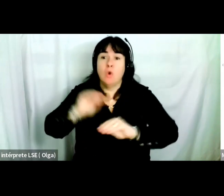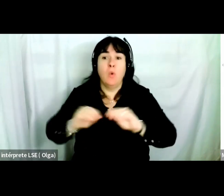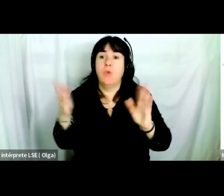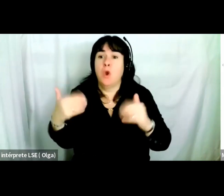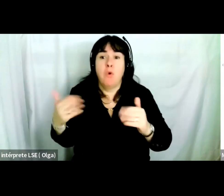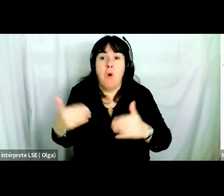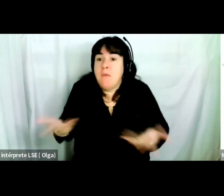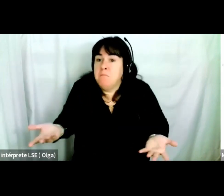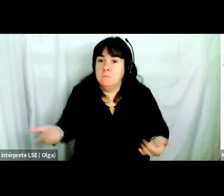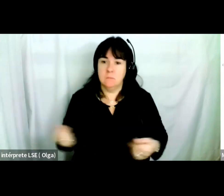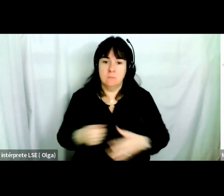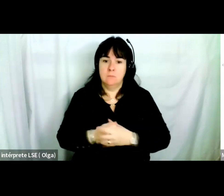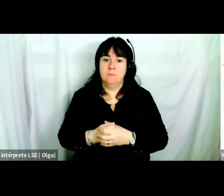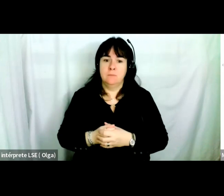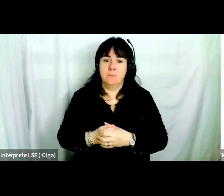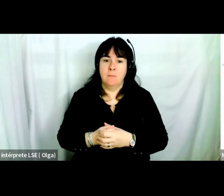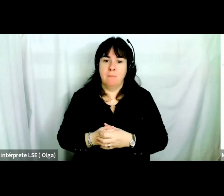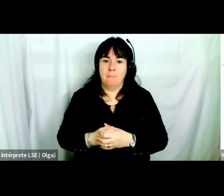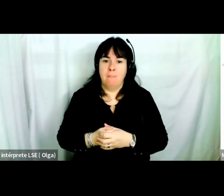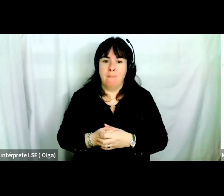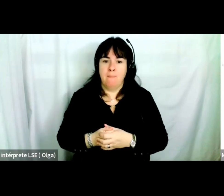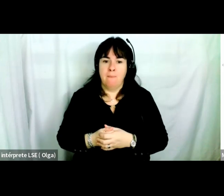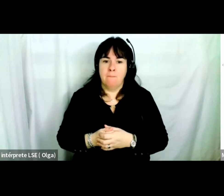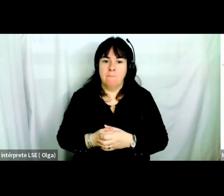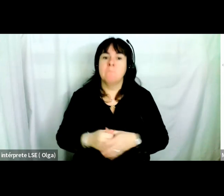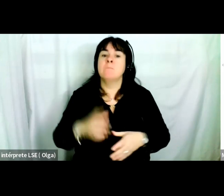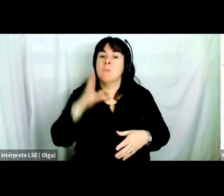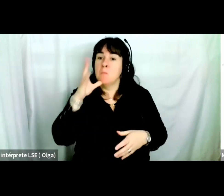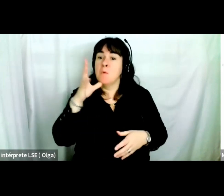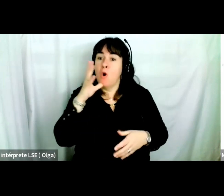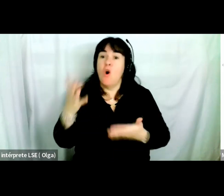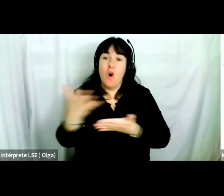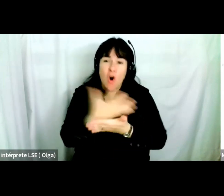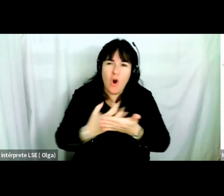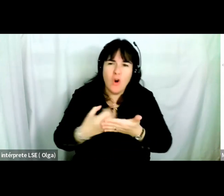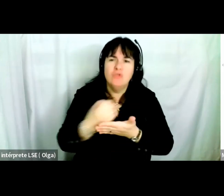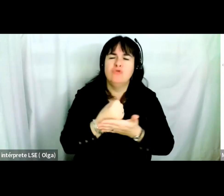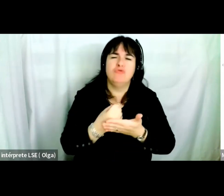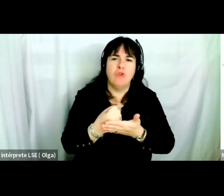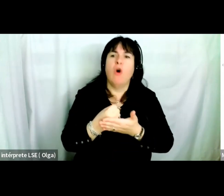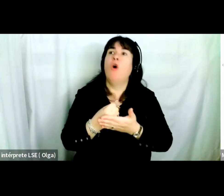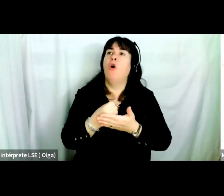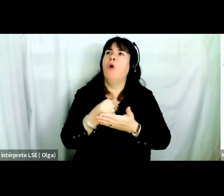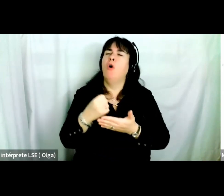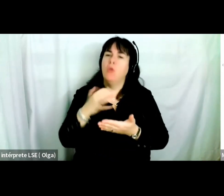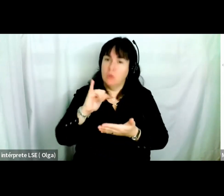Porque no todos los conflictos que vienen a mediación se solucionan, tampoco nos vamos a engañar.